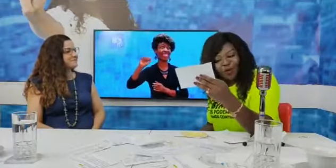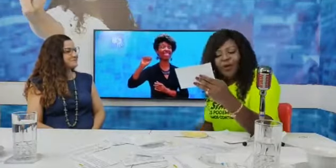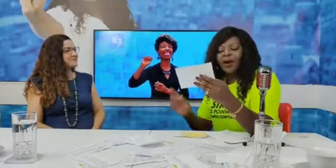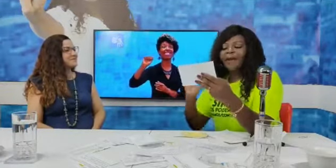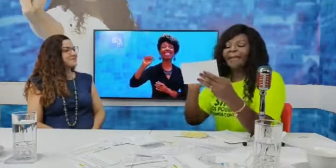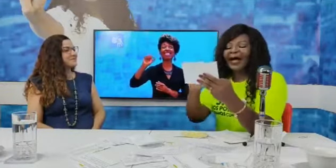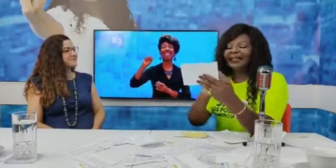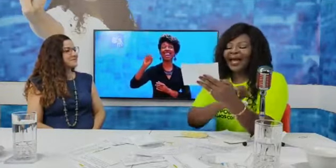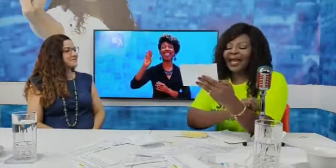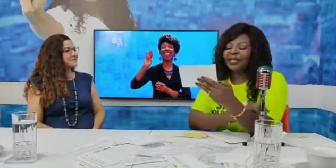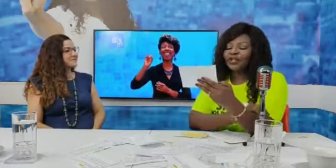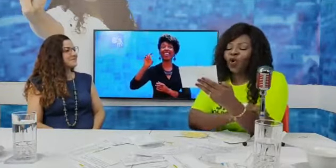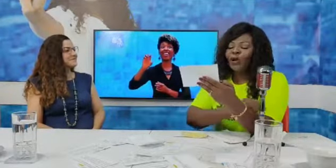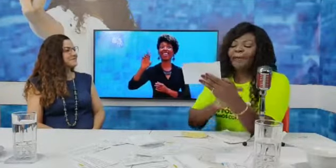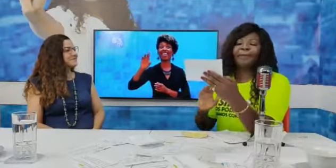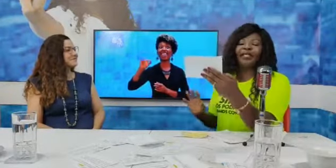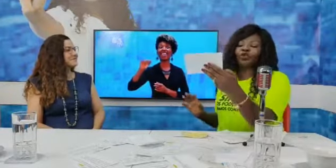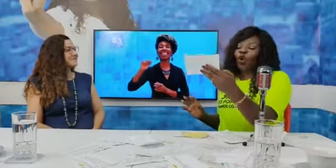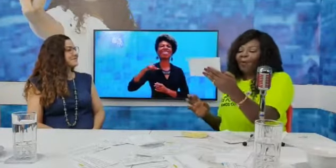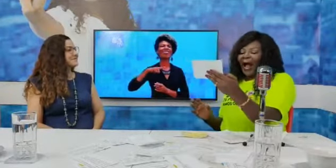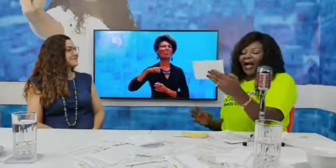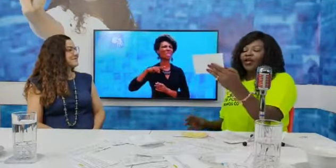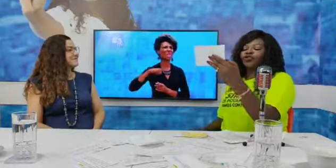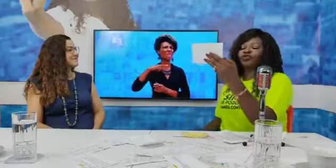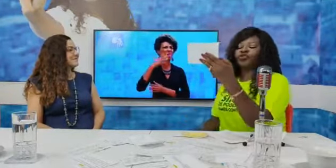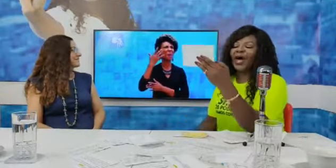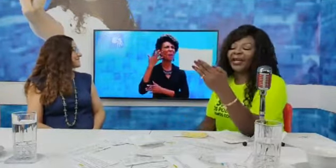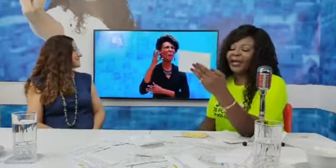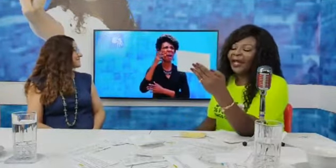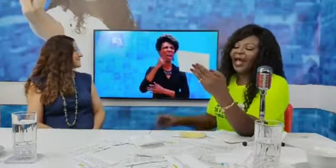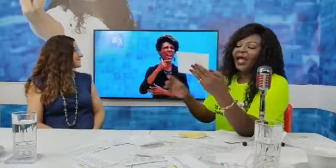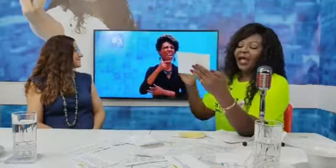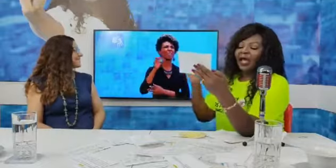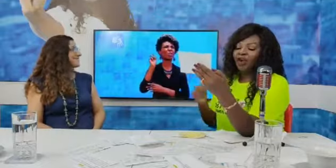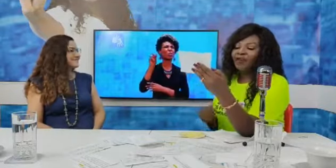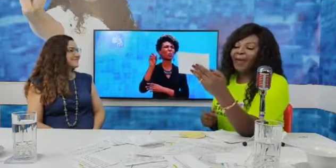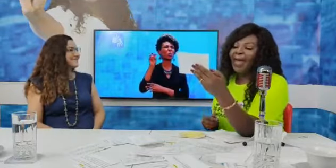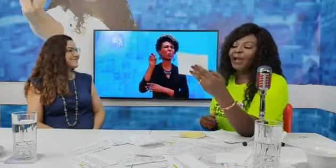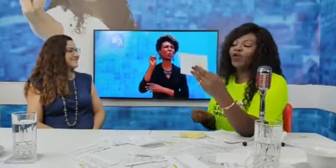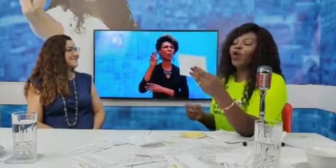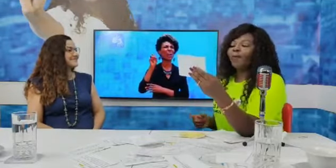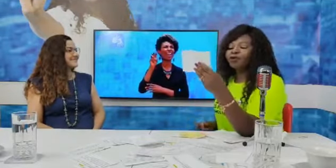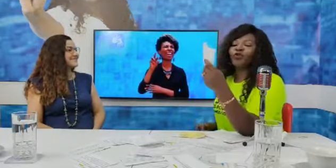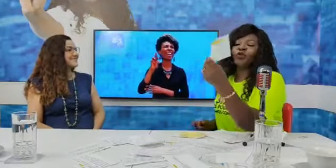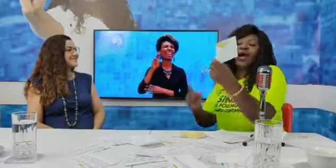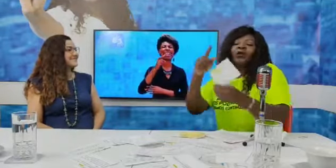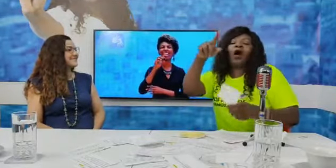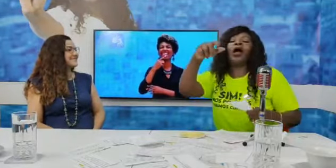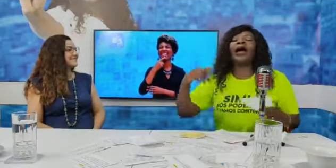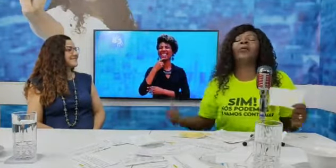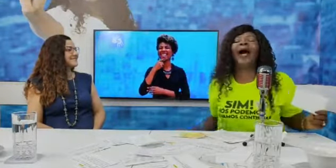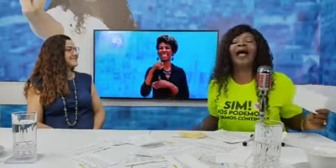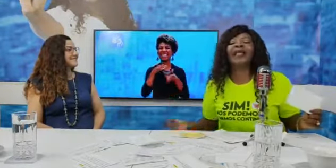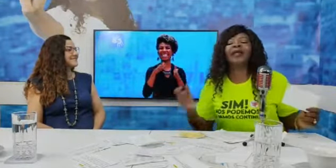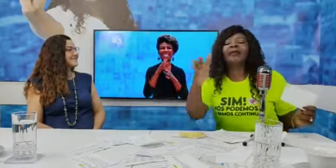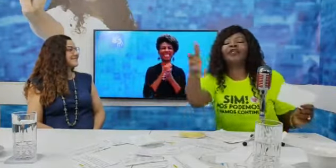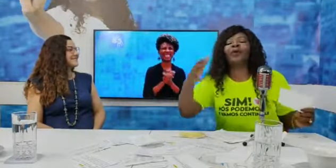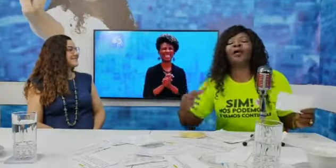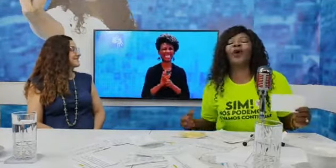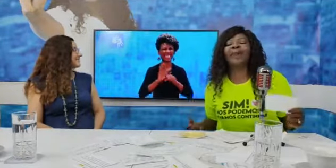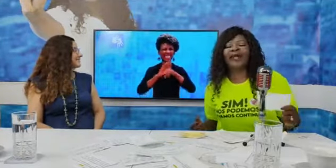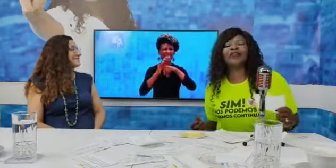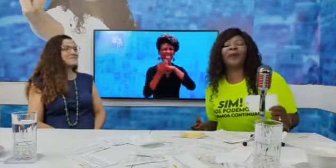Pituaçu, Mata Escura, Pituba, Sussuarana, Rio Vermelho, Mussurunga. Não colocaram Barra aqui,